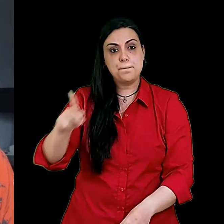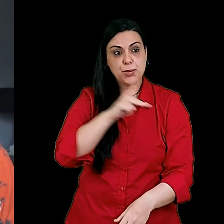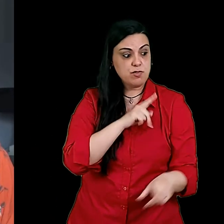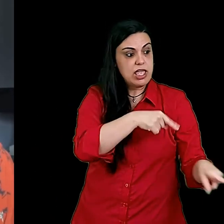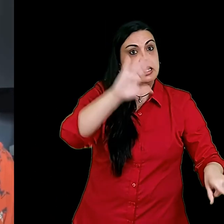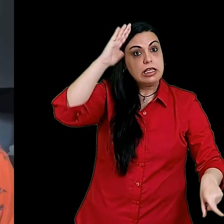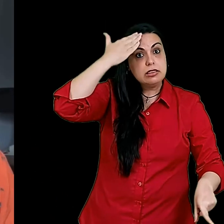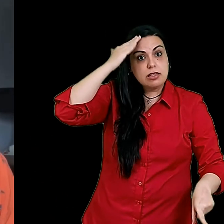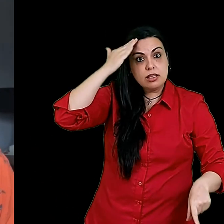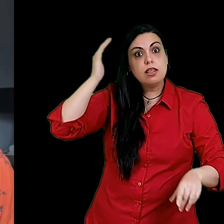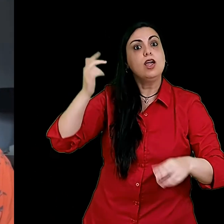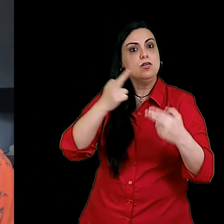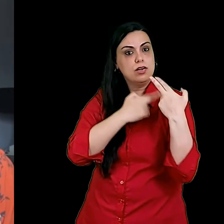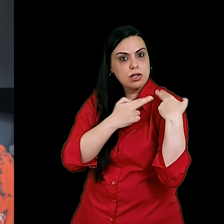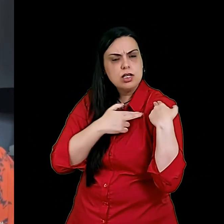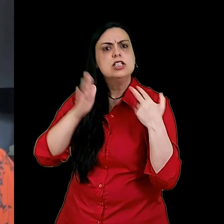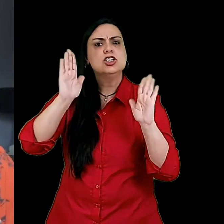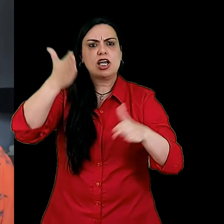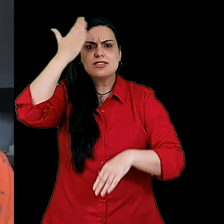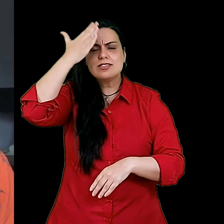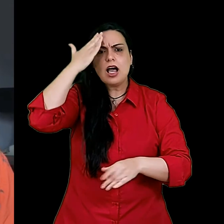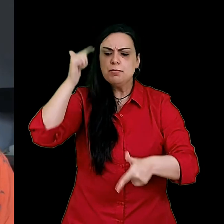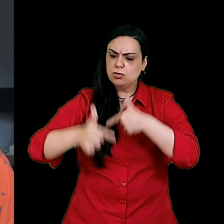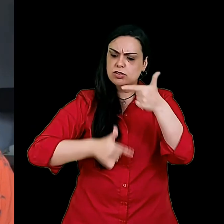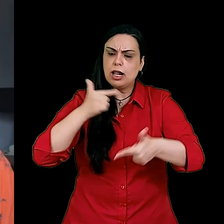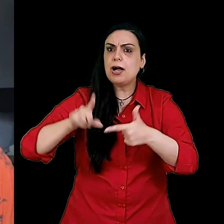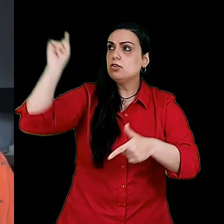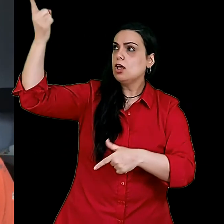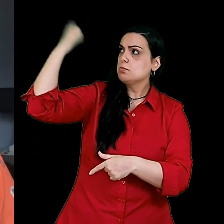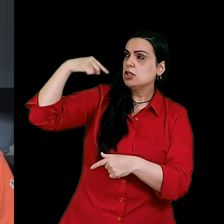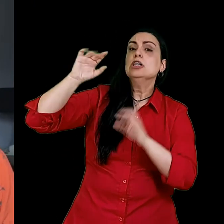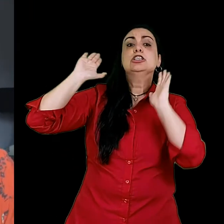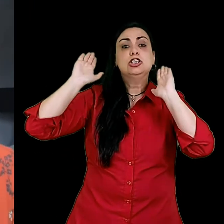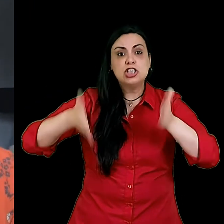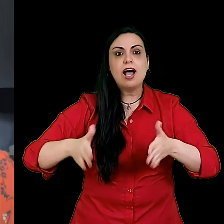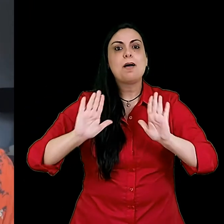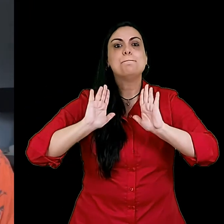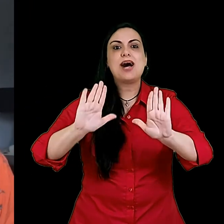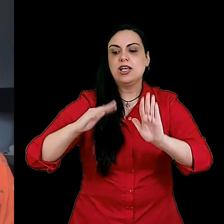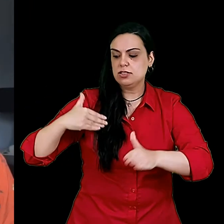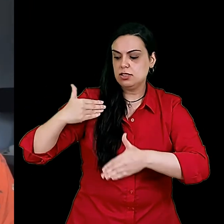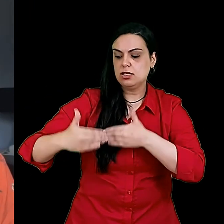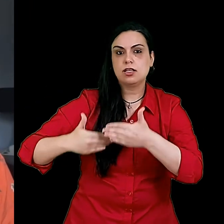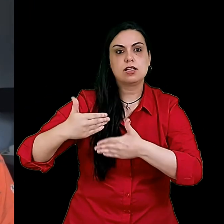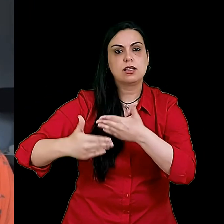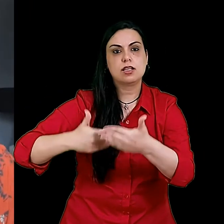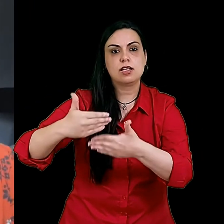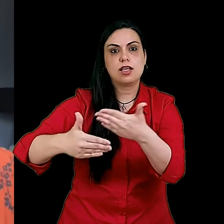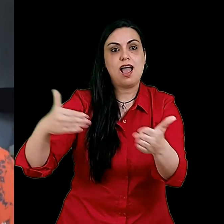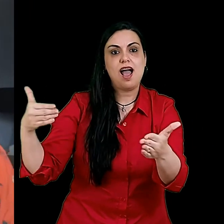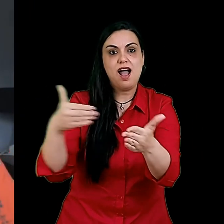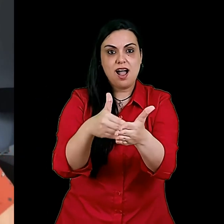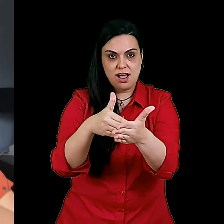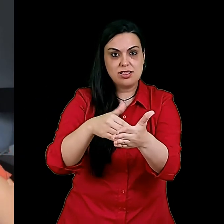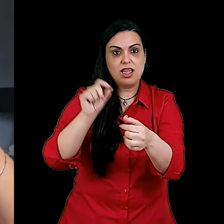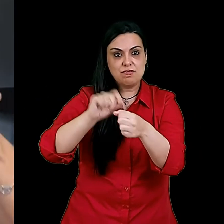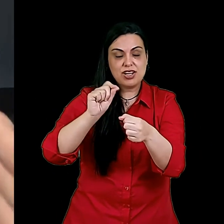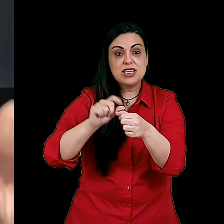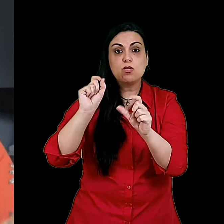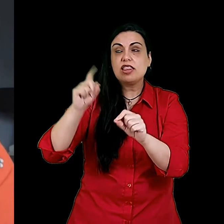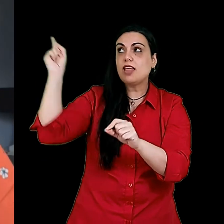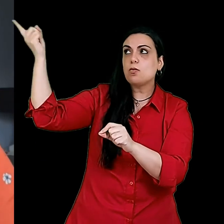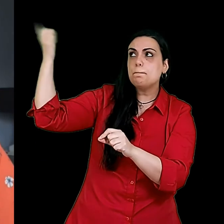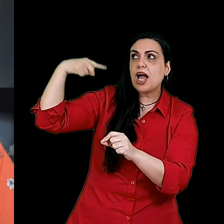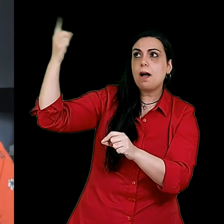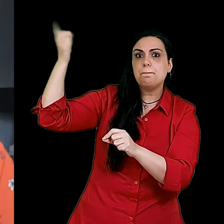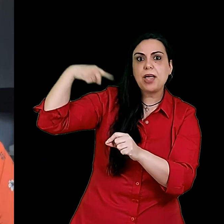a pessoa que vai conduzir a libertação. Já tem compreensão da missão? Já. Já sabe o que você vai fazer dentro da missão? Já. Só que no